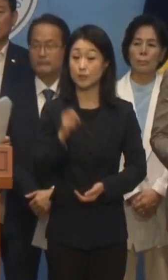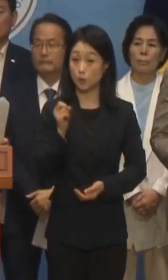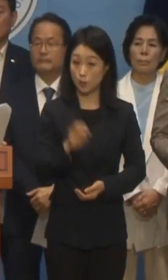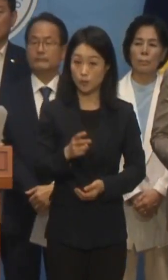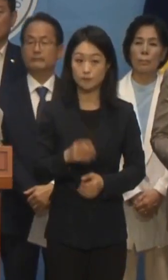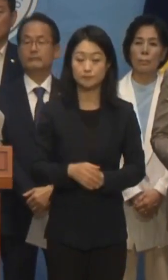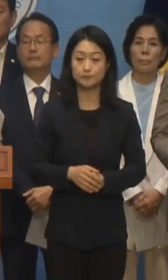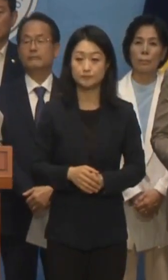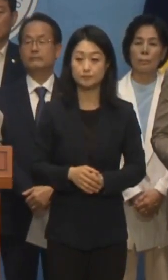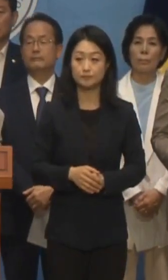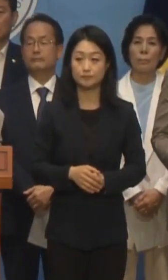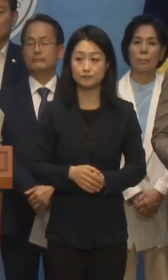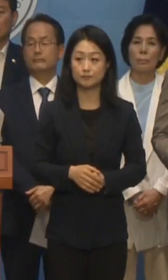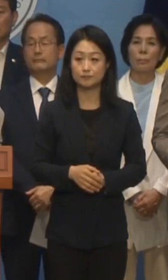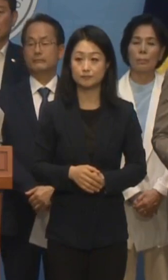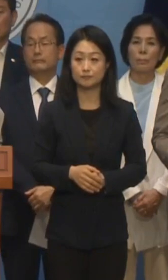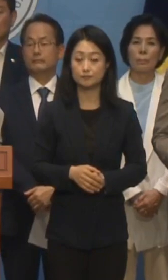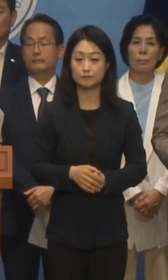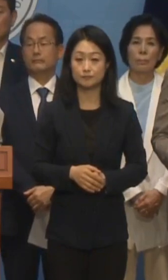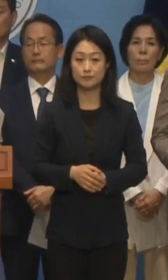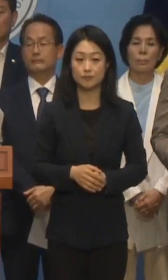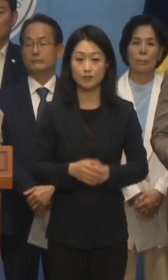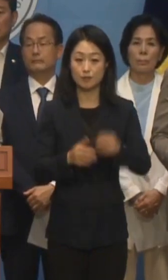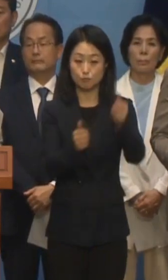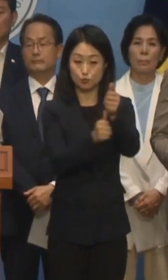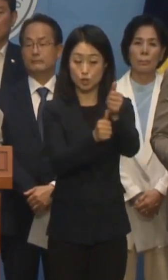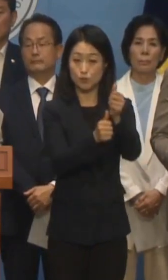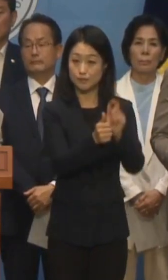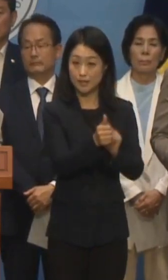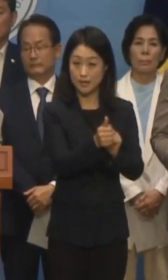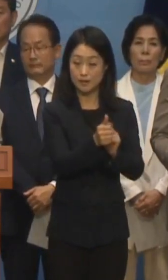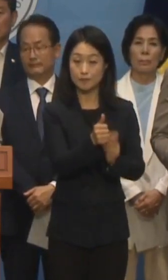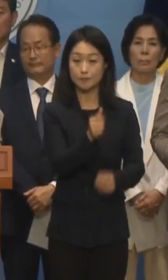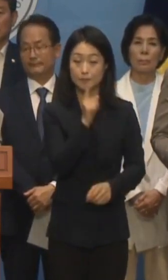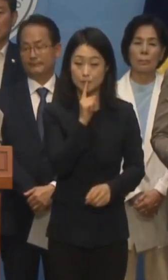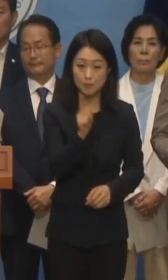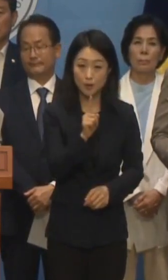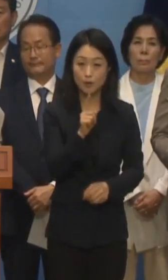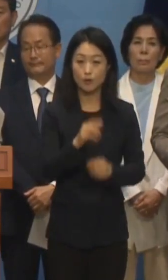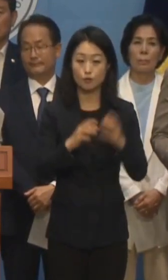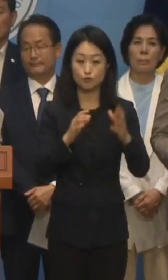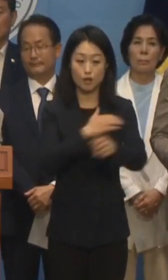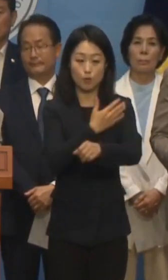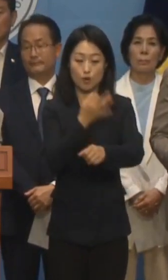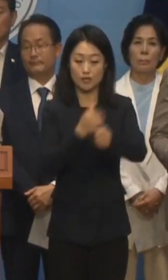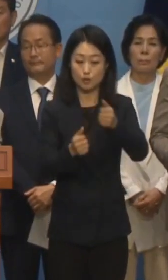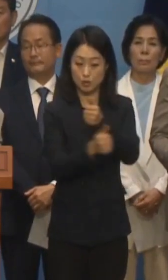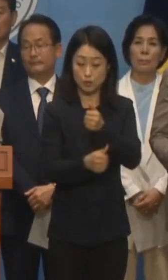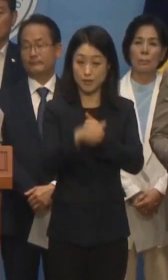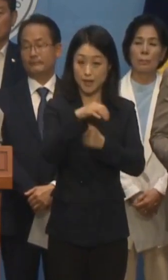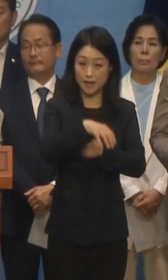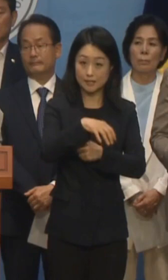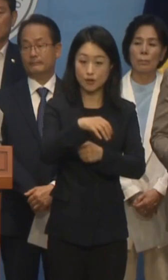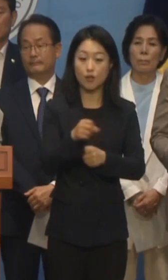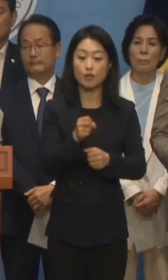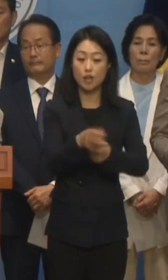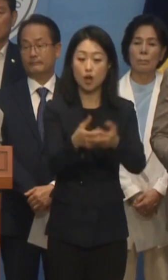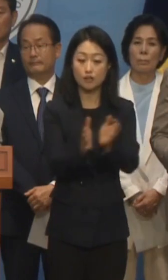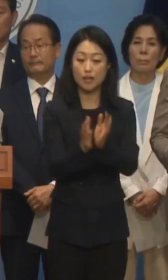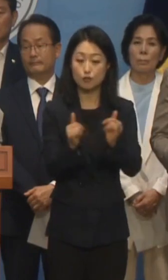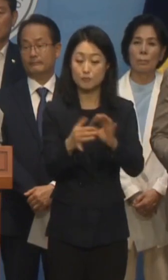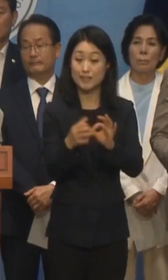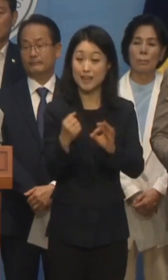게다가 정승윤 부위원장은 오늘 권익위가 이번 총선에서 사실상 집권 여당인